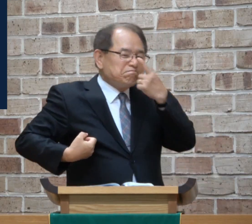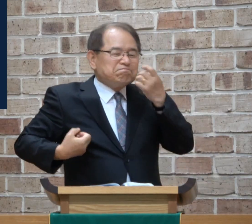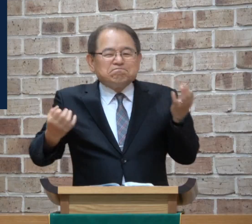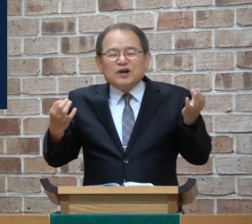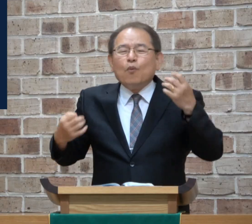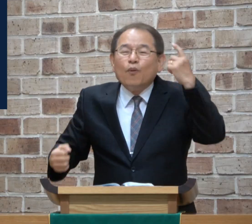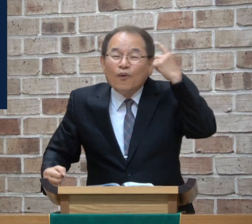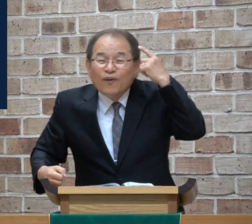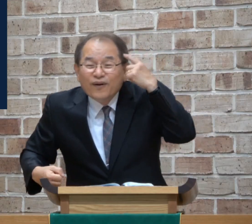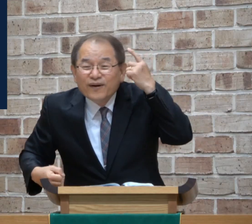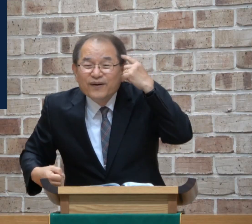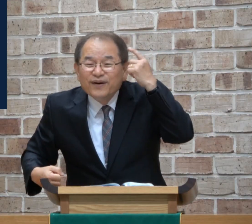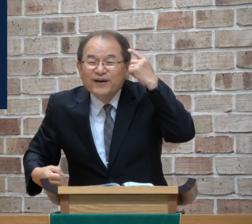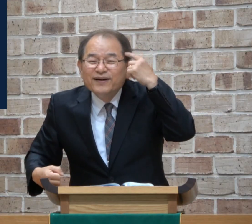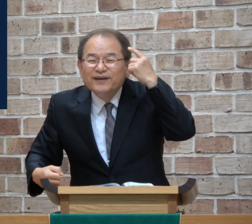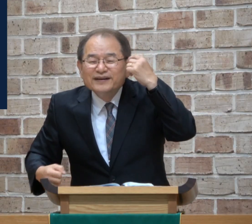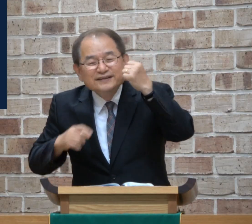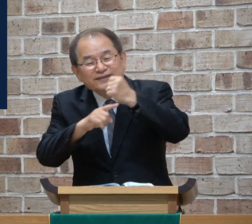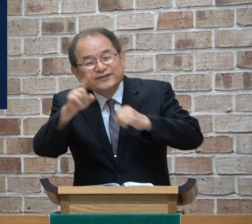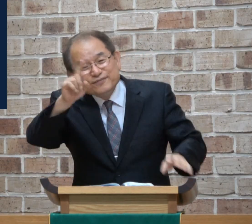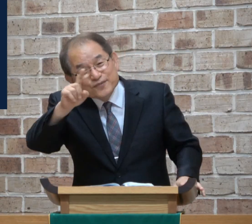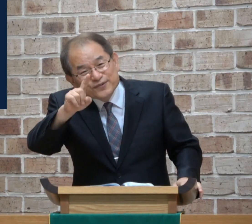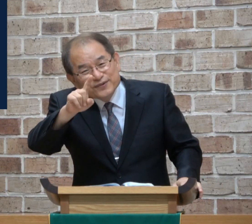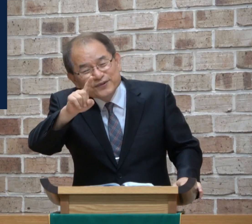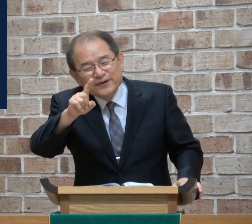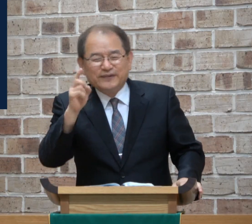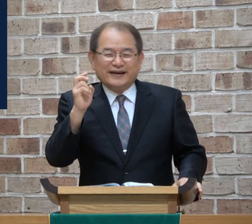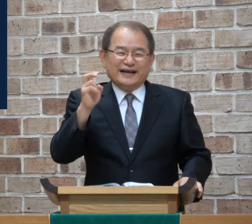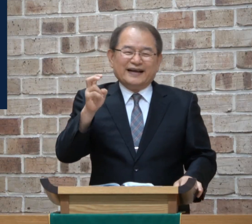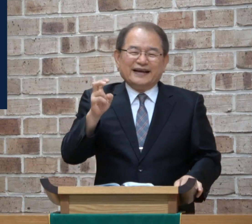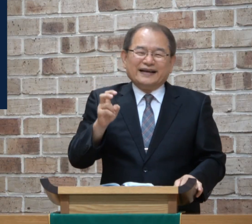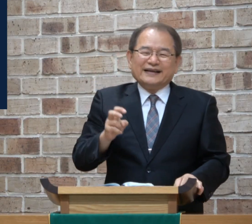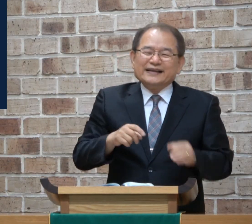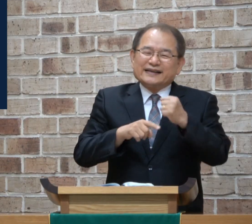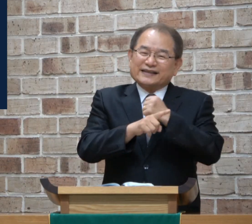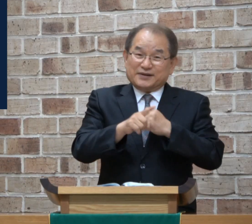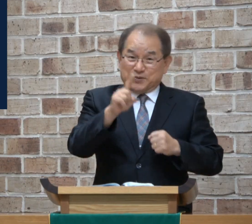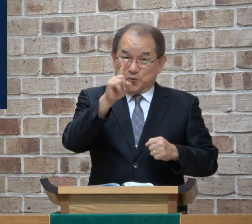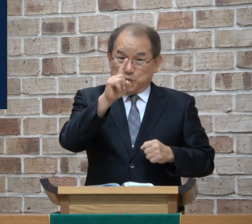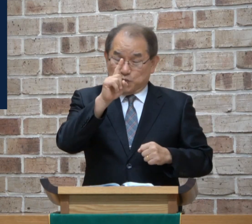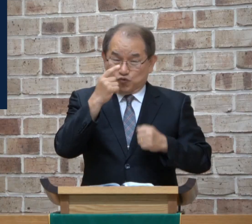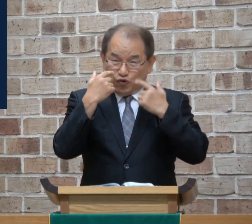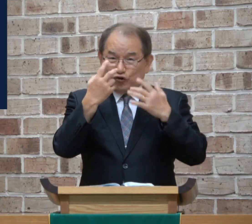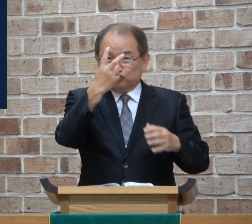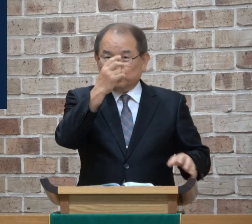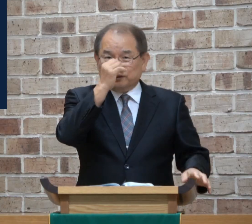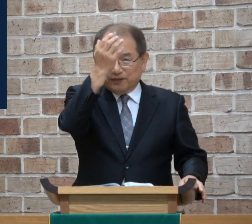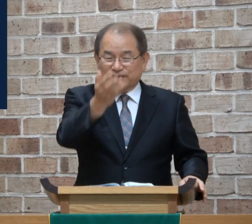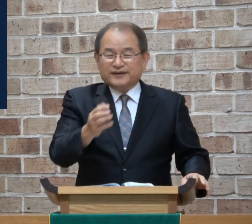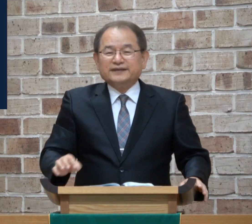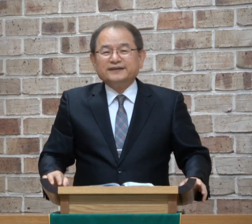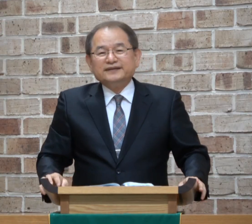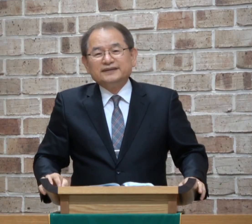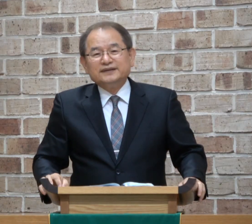진품보다 저렴하기 때문에 그것을 가짜 짝퉁을 사서 들고 다닙니다. 왜 그럴까요? 확실한 두 가지가